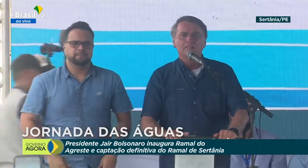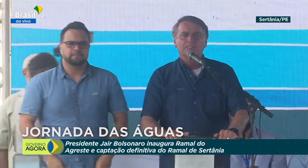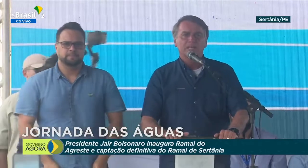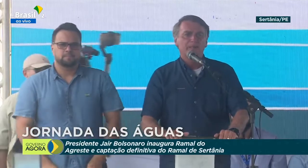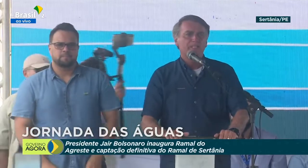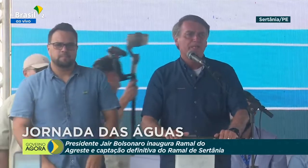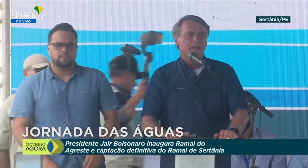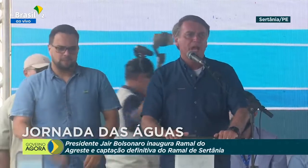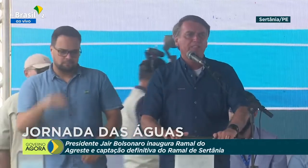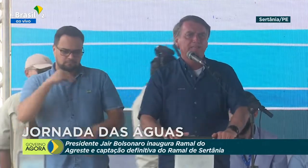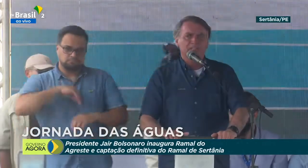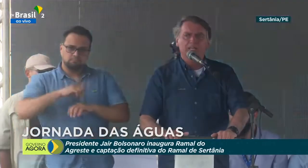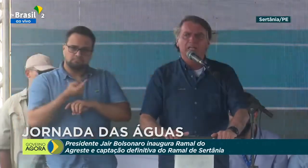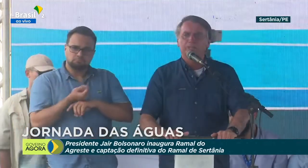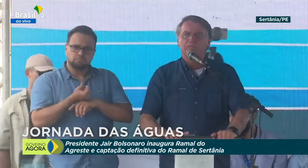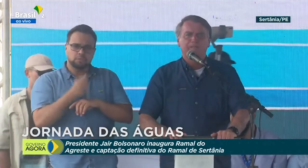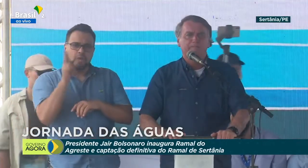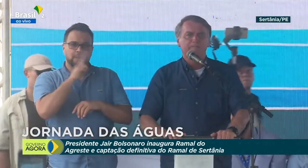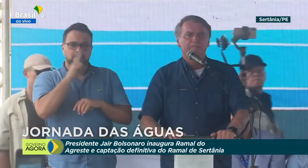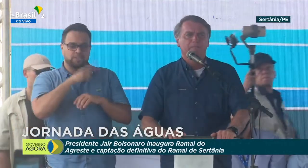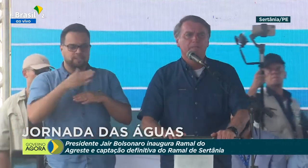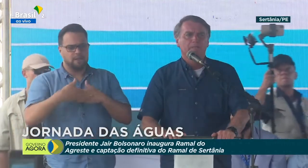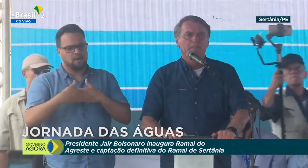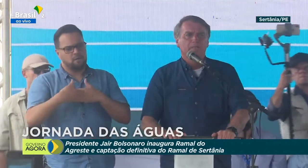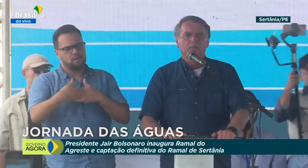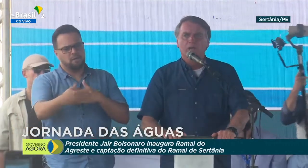O auxílio emergencial está chegando ao fim.